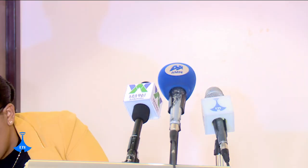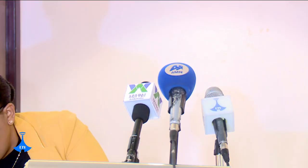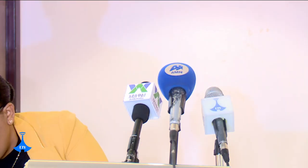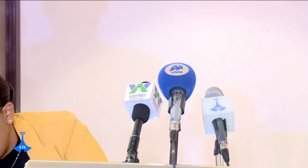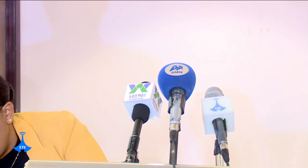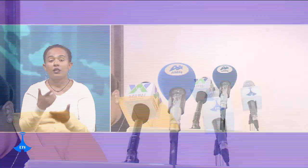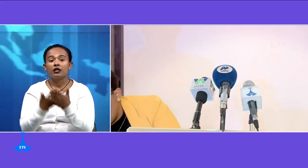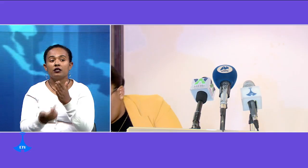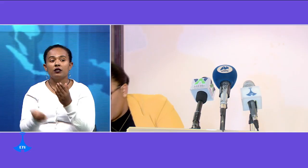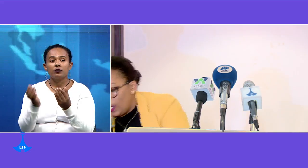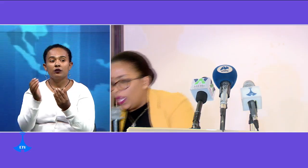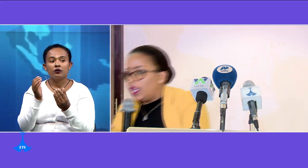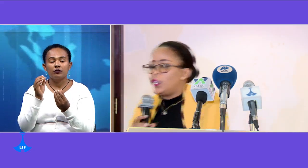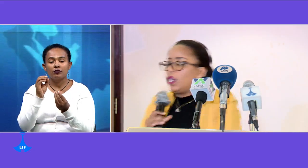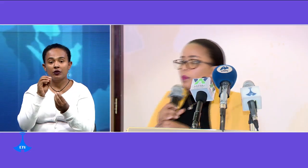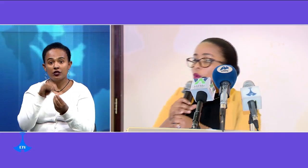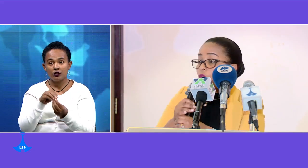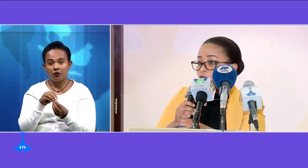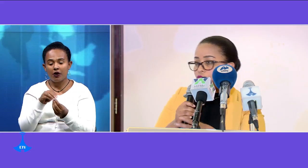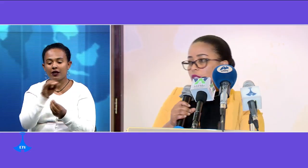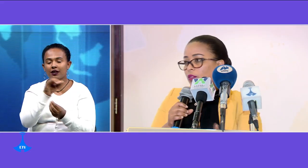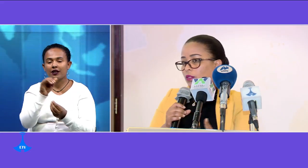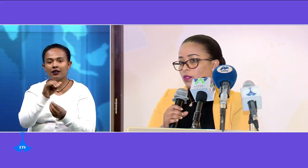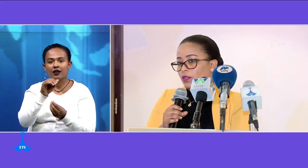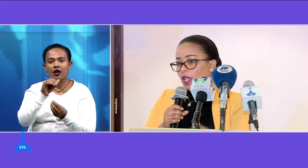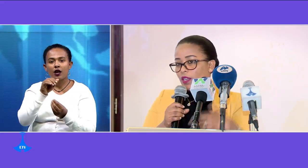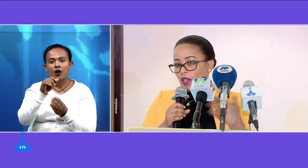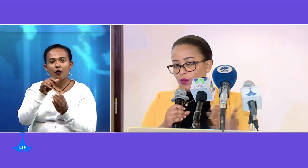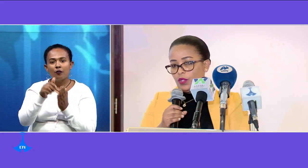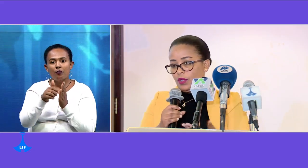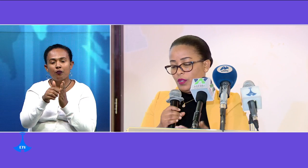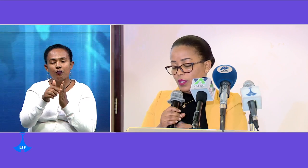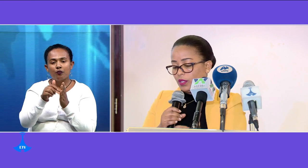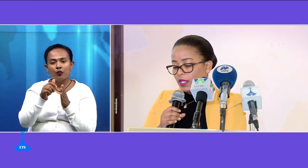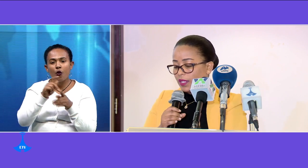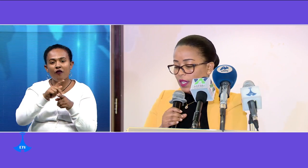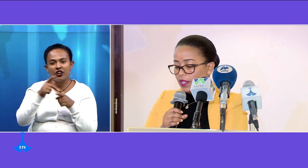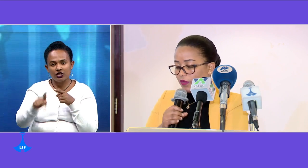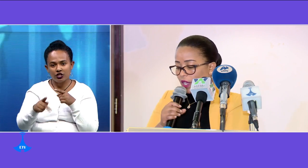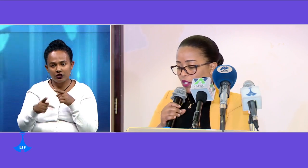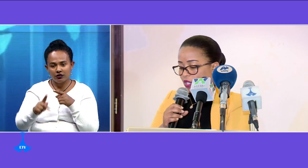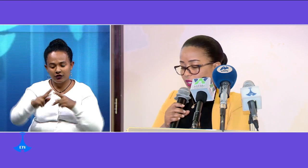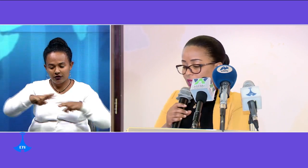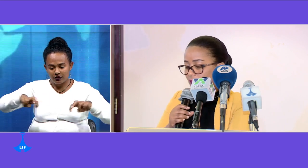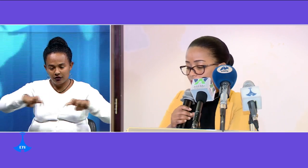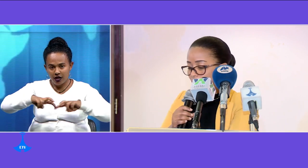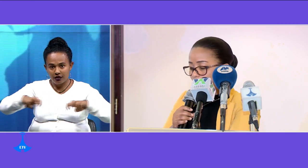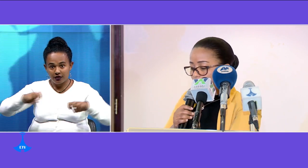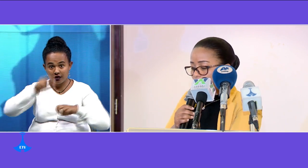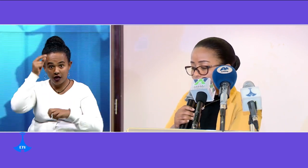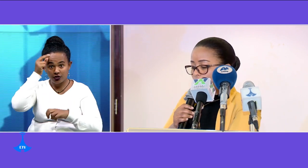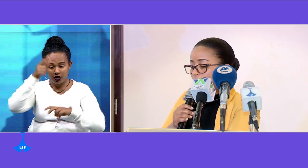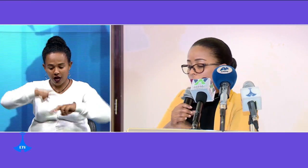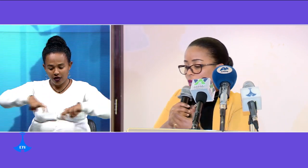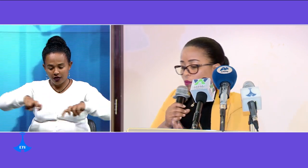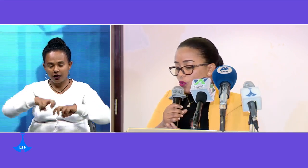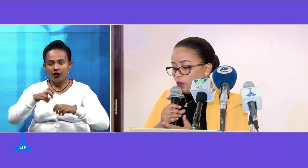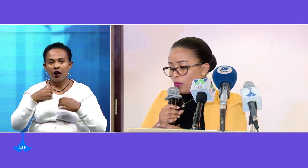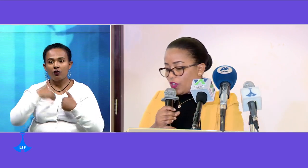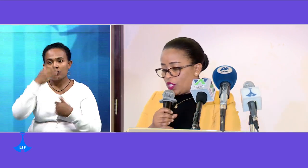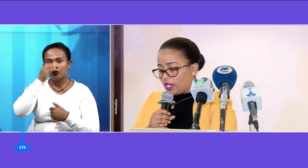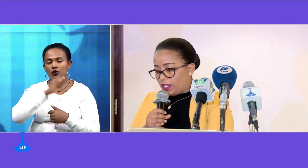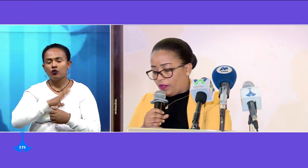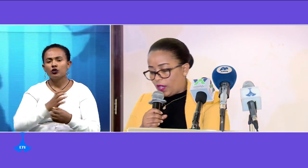ከዛ በተጨማሪ እንደ ፕሮፌሽን ሳይን ላንጉጅ ጥናት ላይ ዴፍ ካልቸር ጥናት ላይ ላሉ ሰዎች